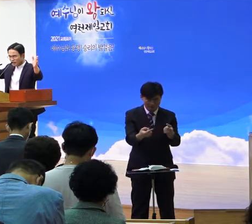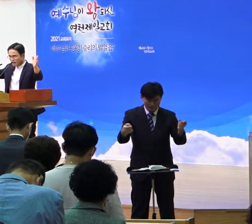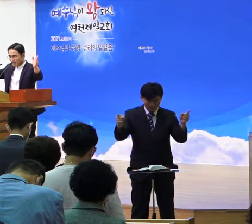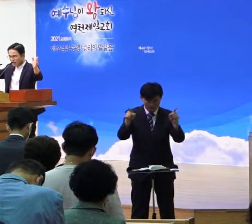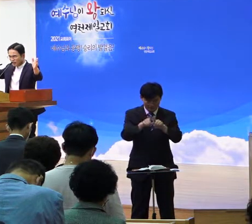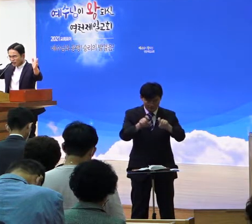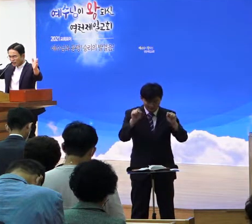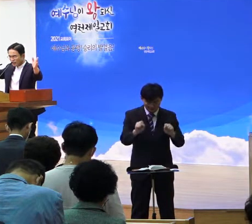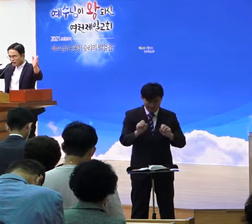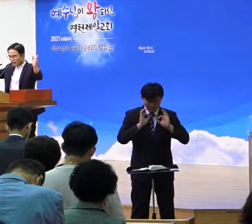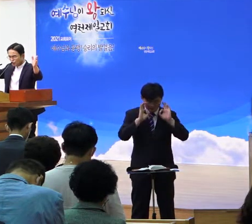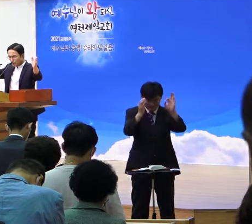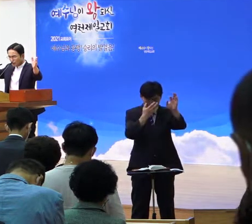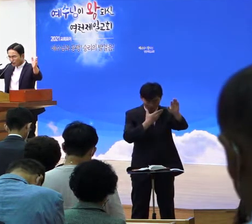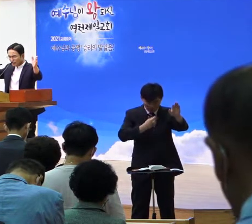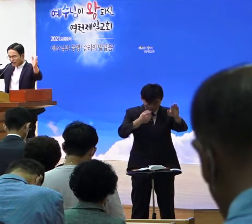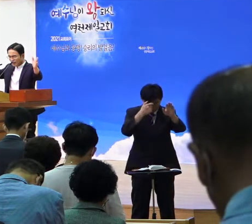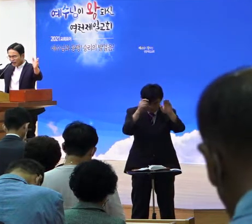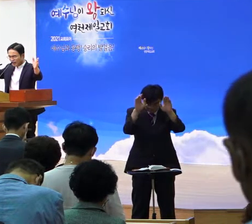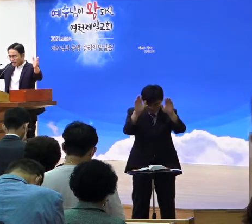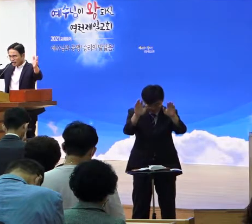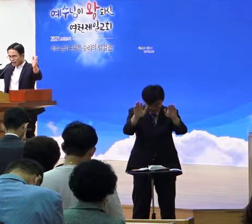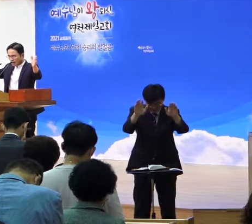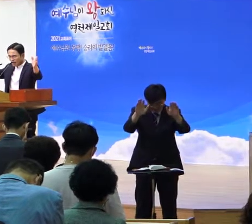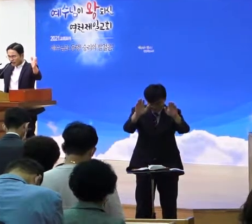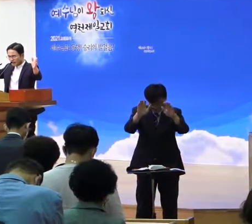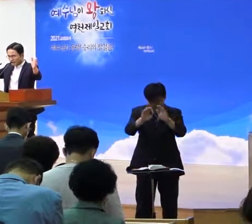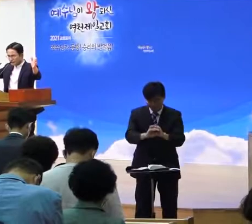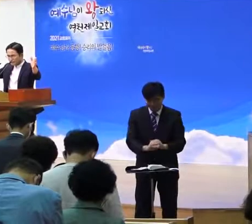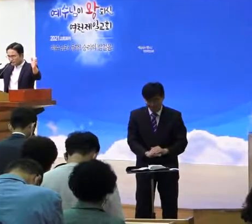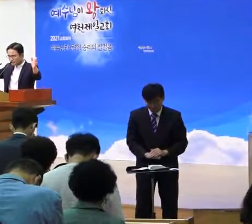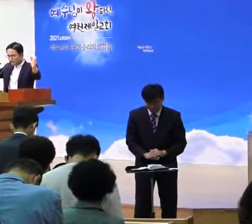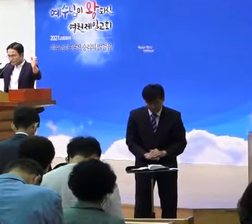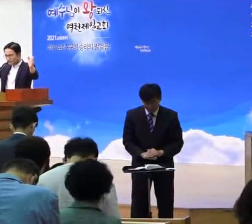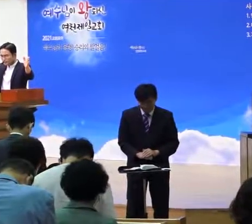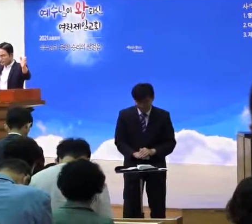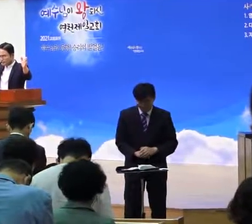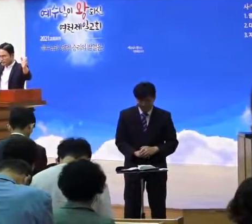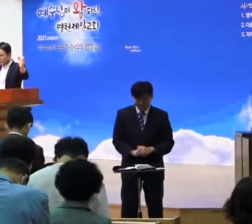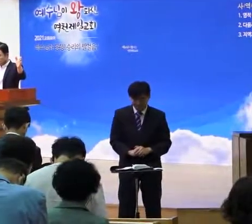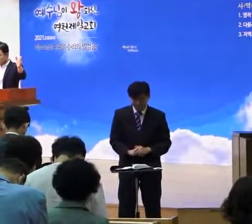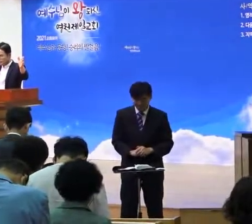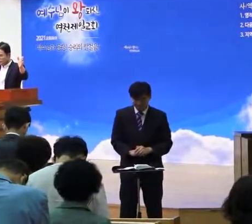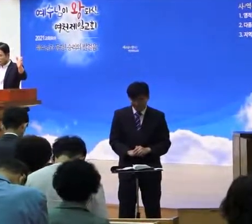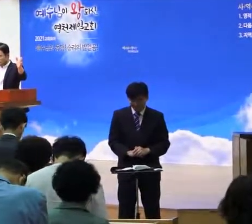계시기를 간절히 축원하옵나이다. 아멘.